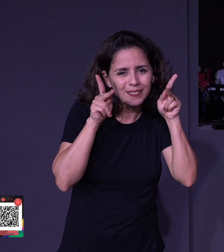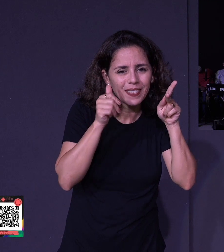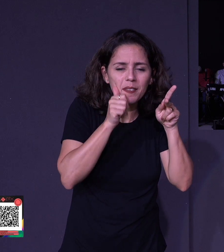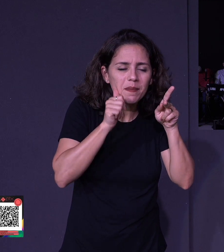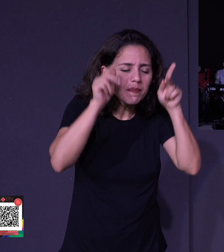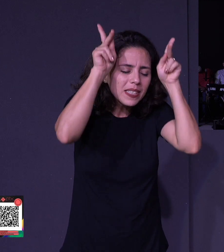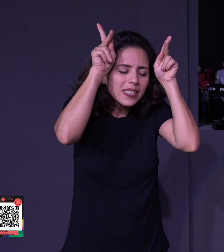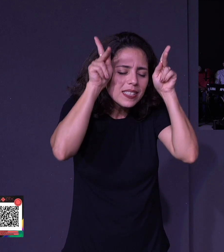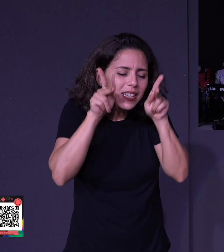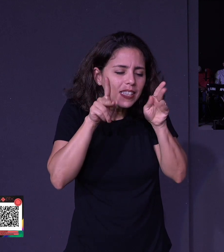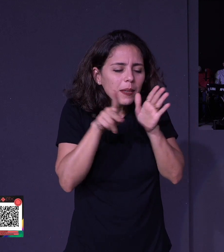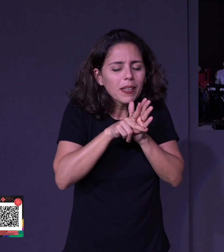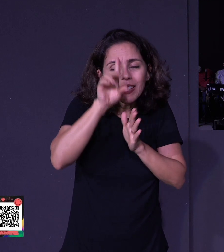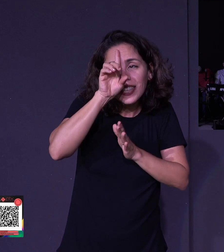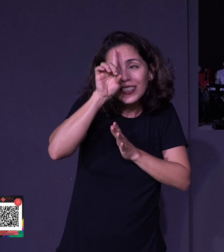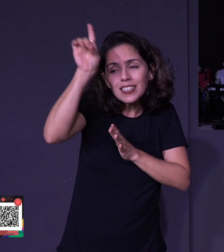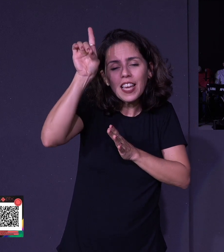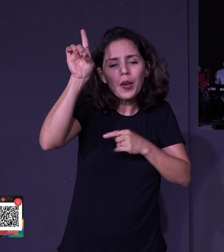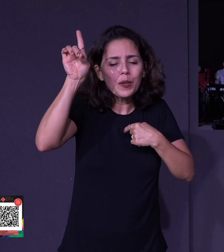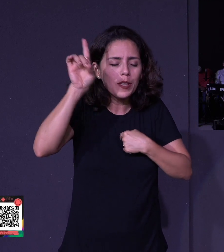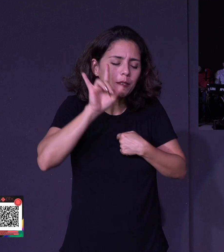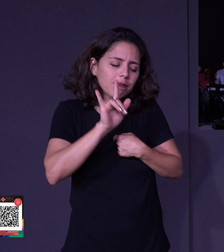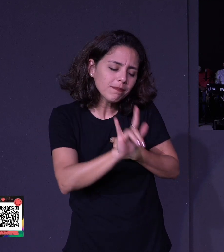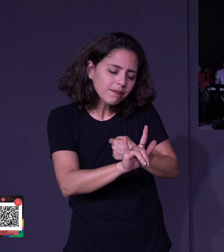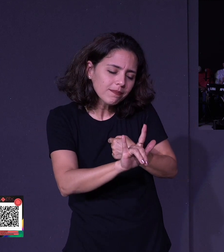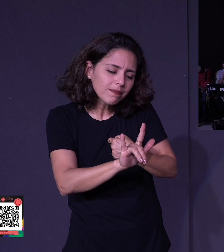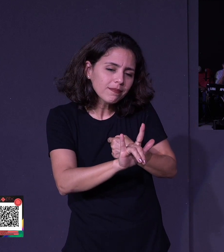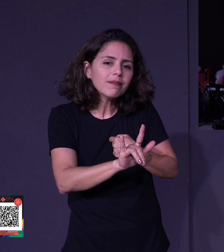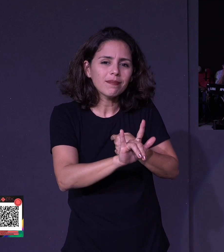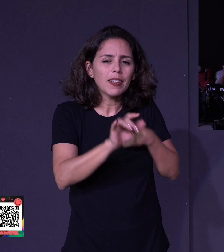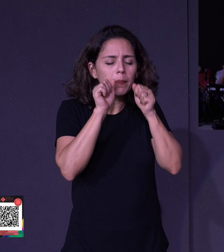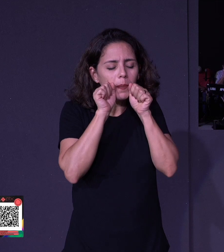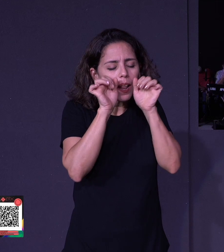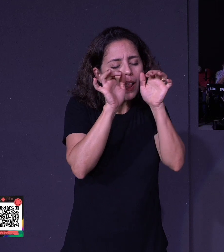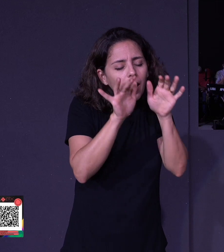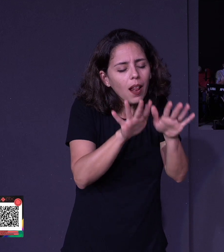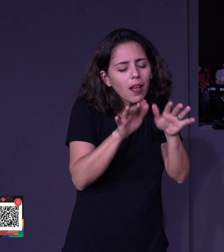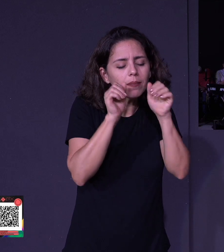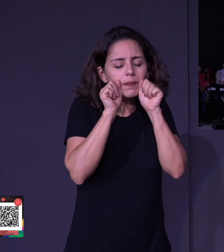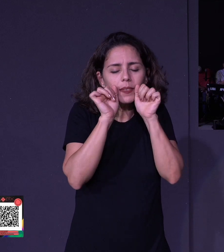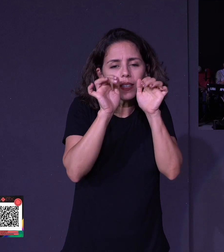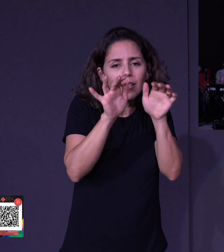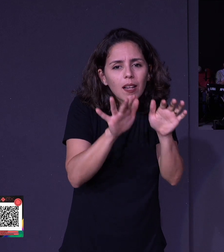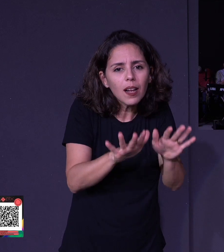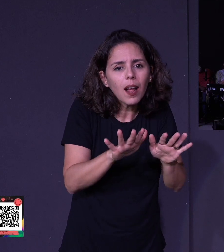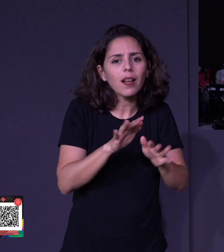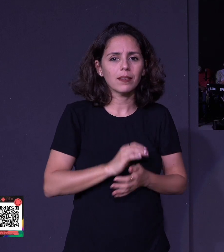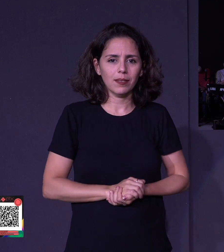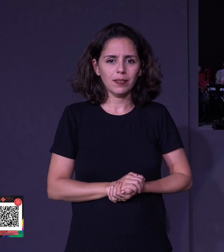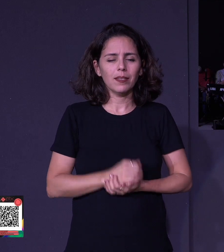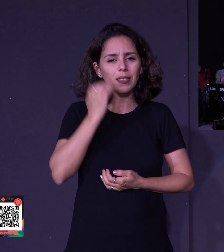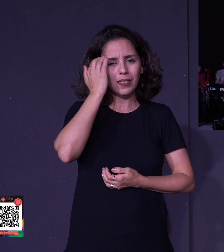de Deus. Profetize bênção sobre ela, sobre ele. Em